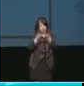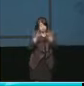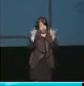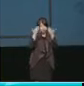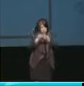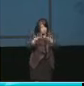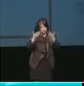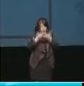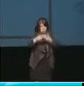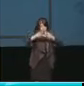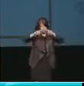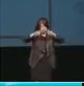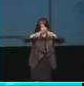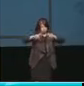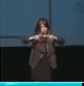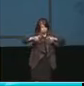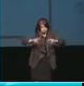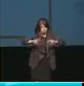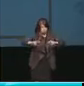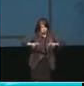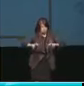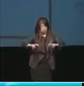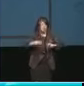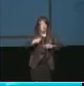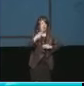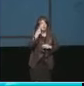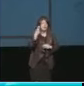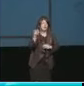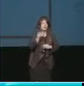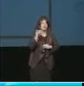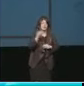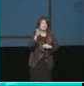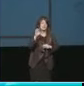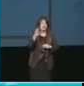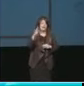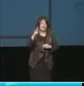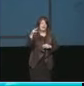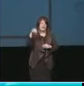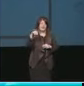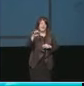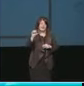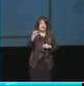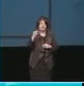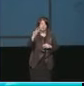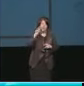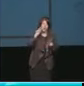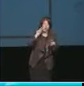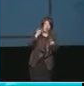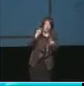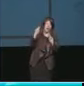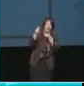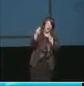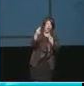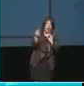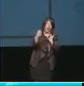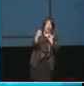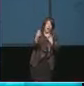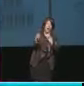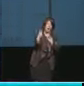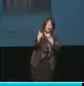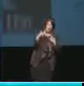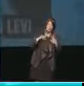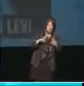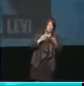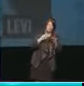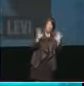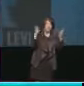personale di Ernesto Ferrero che vedo lì io lo guardo sempre Ernesto per avere l'approvazione di quello che stiamo facendo e magari un applauso si può anche fare